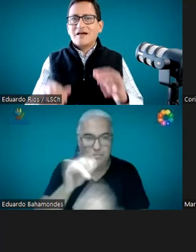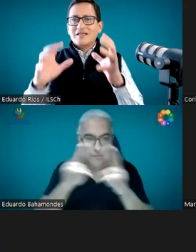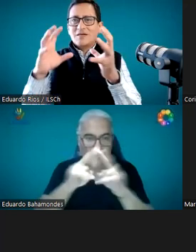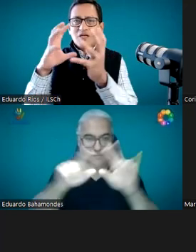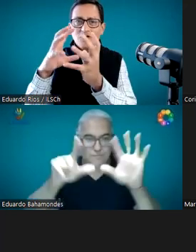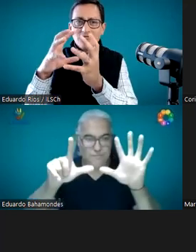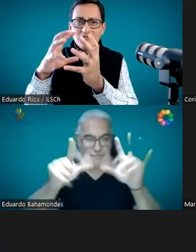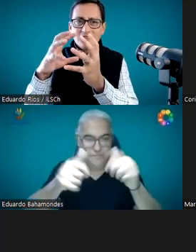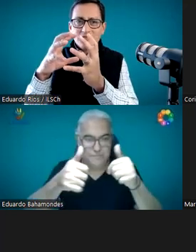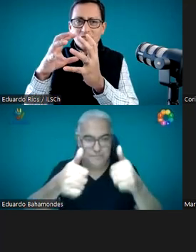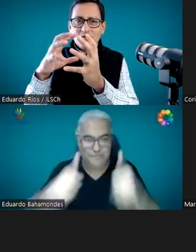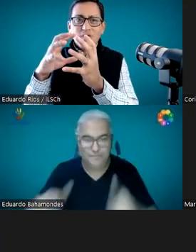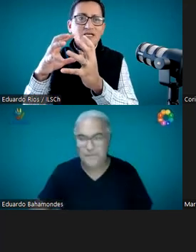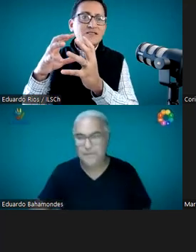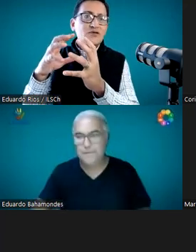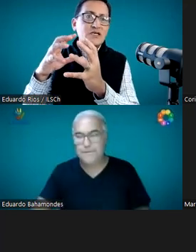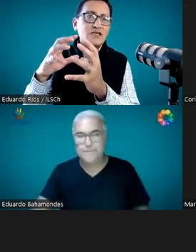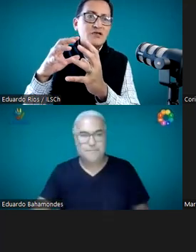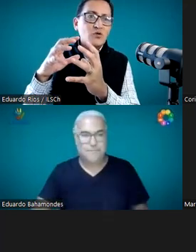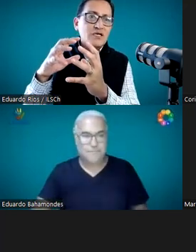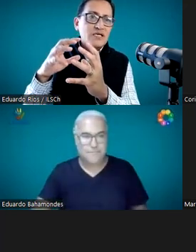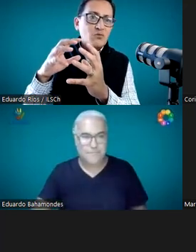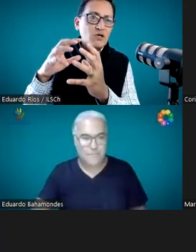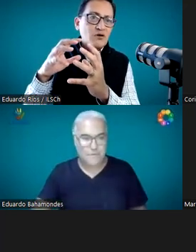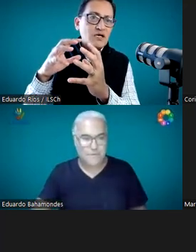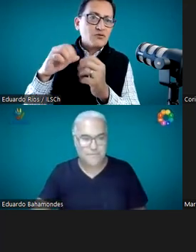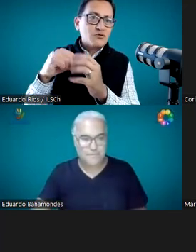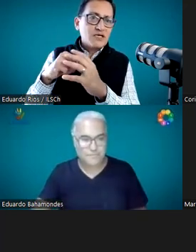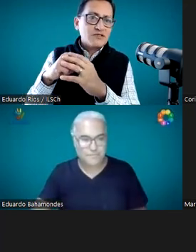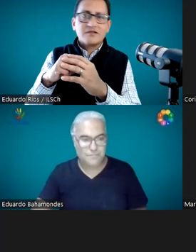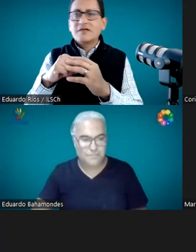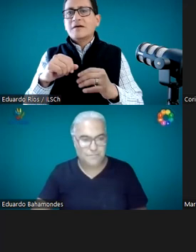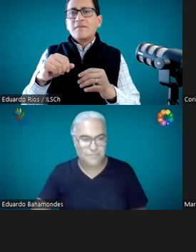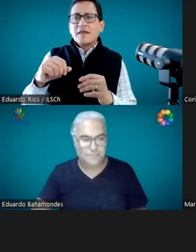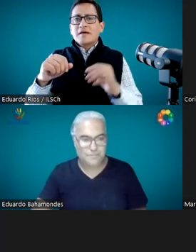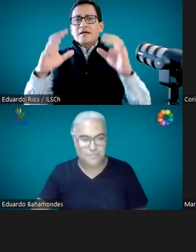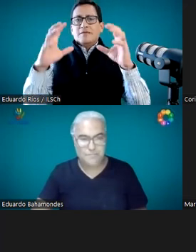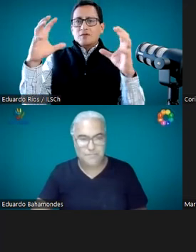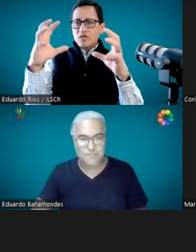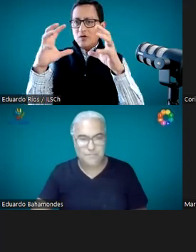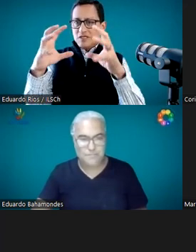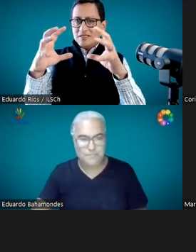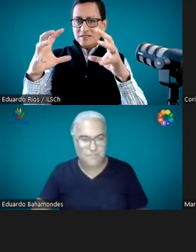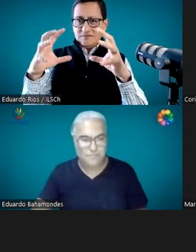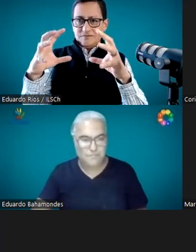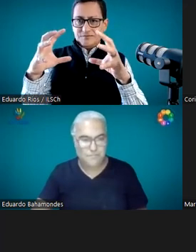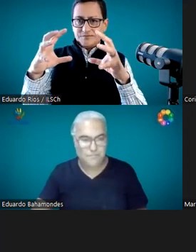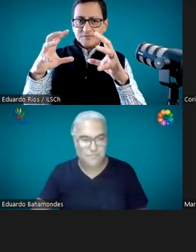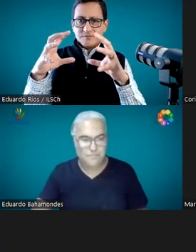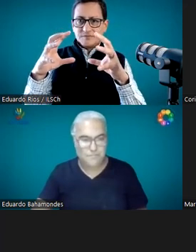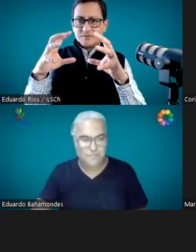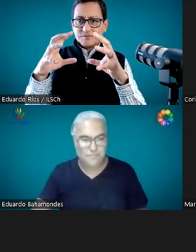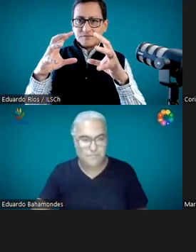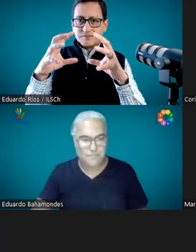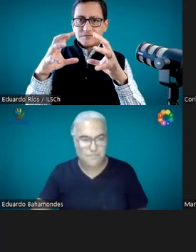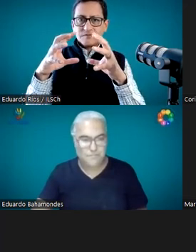Ya, ahí tenemos una pelotita, ¿cierto? Eduardo me está diciendo que, disculpe que está con problema con su conexión. Ya, una pelotita es así.